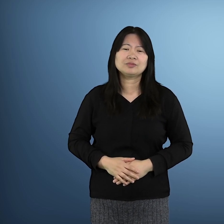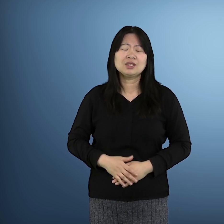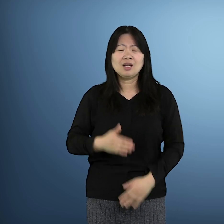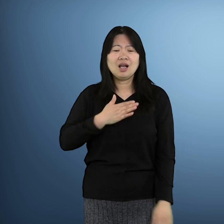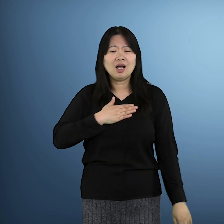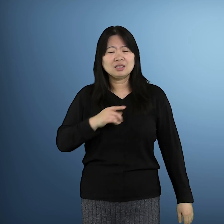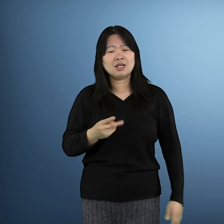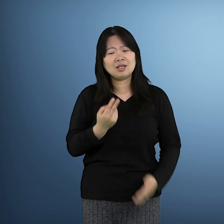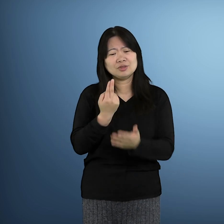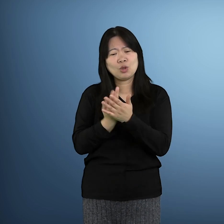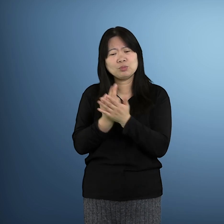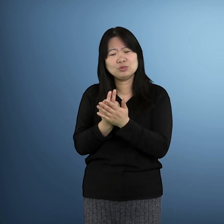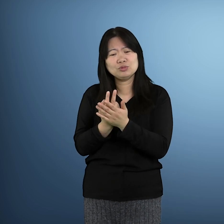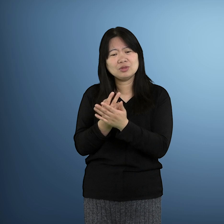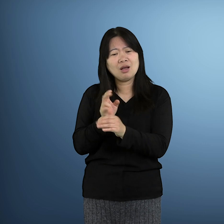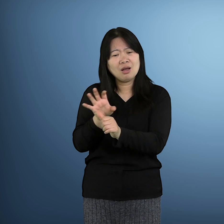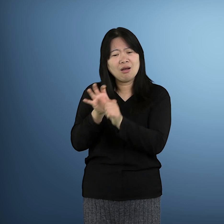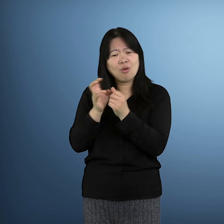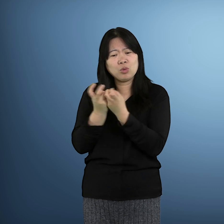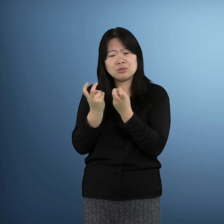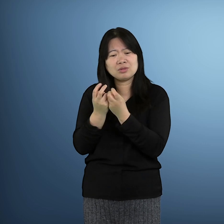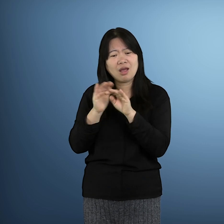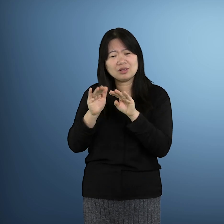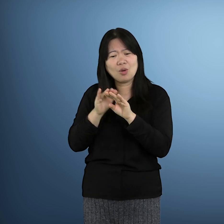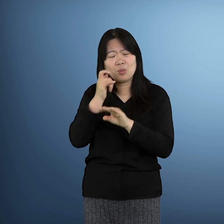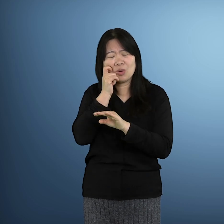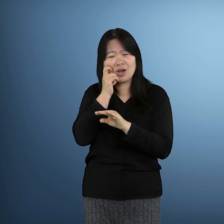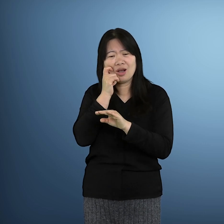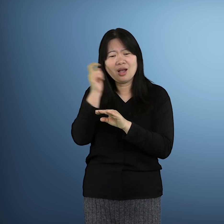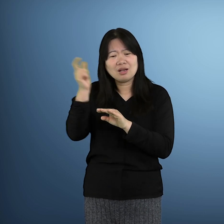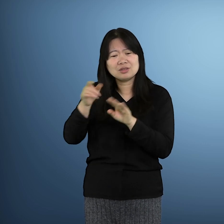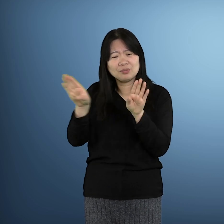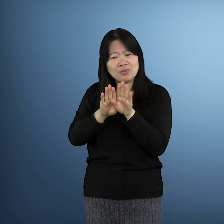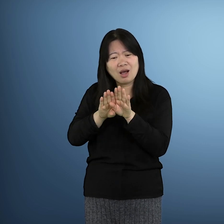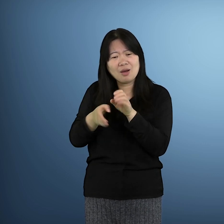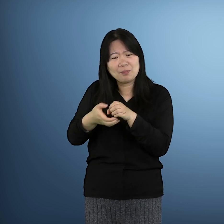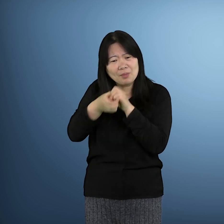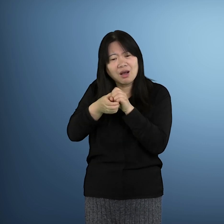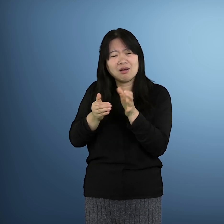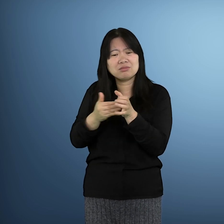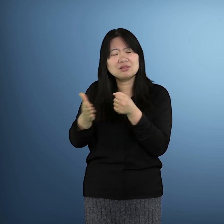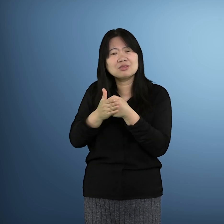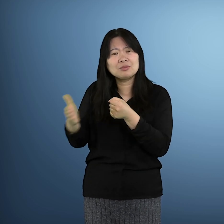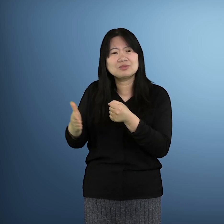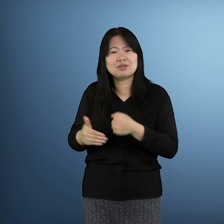자기는 그 창문을 어떻게 할 수가 없어요. 창문은 굳게 닫혔고.